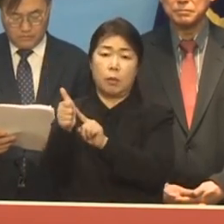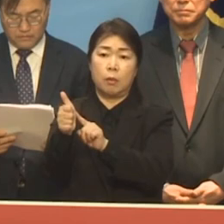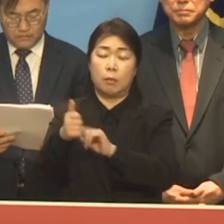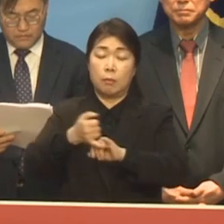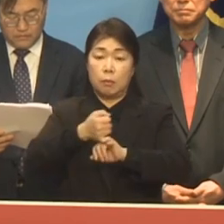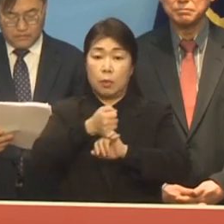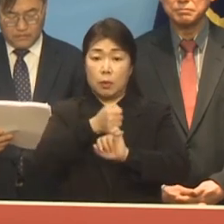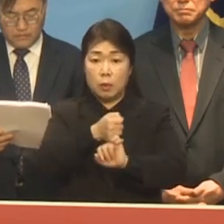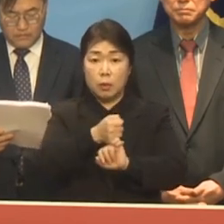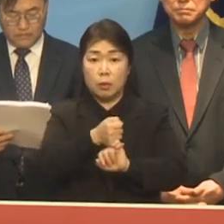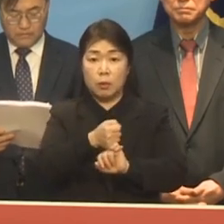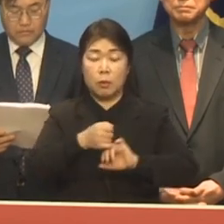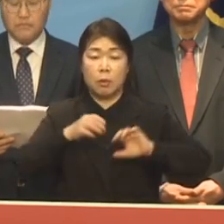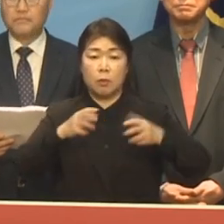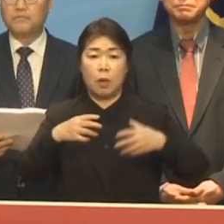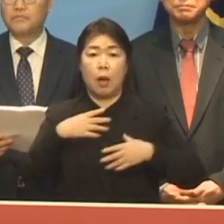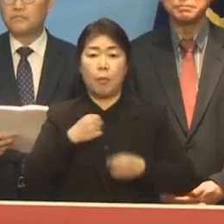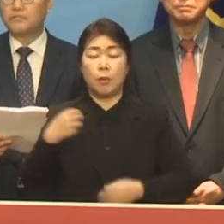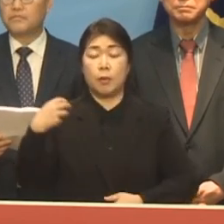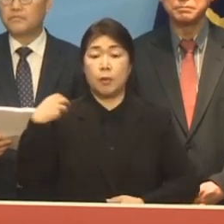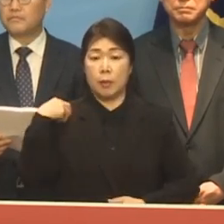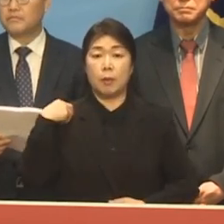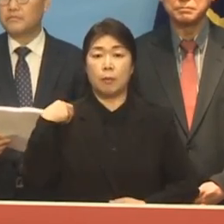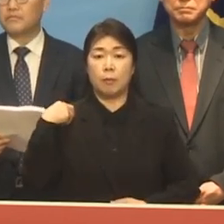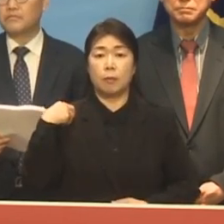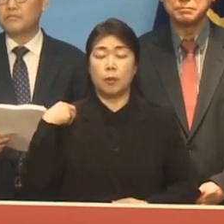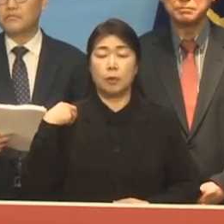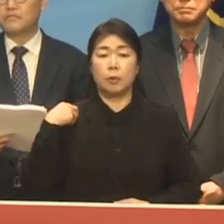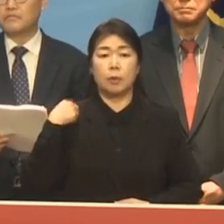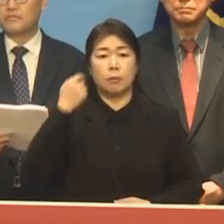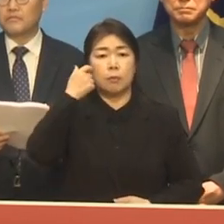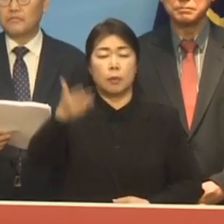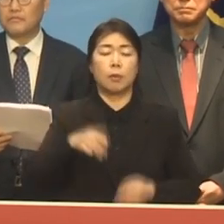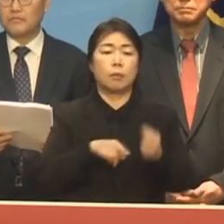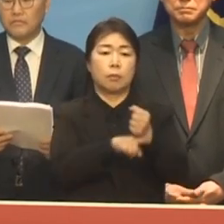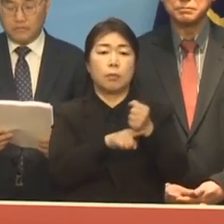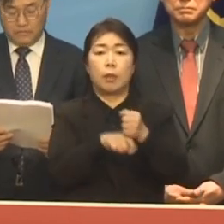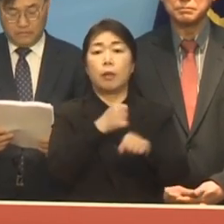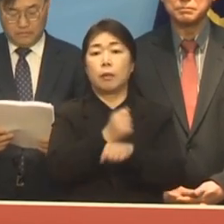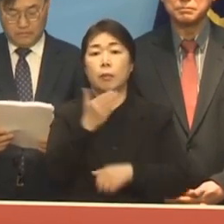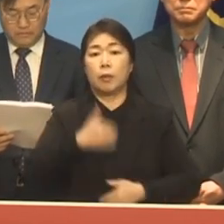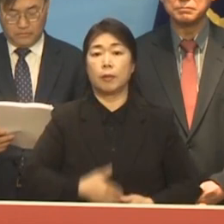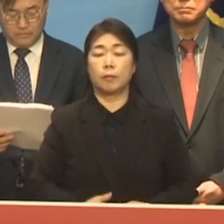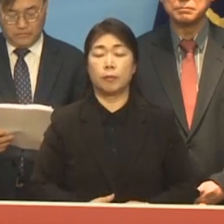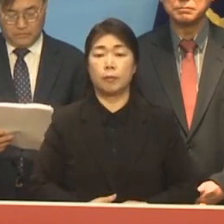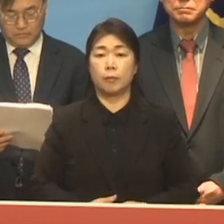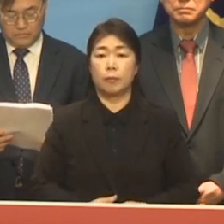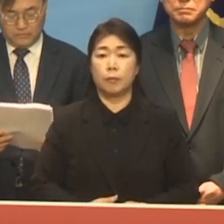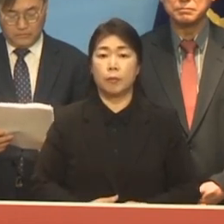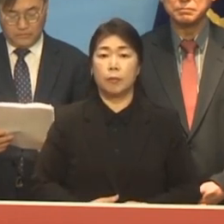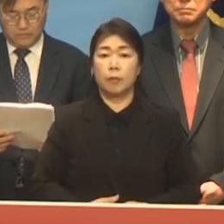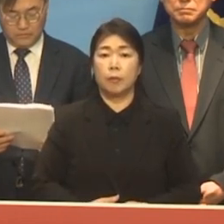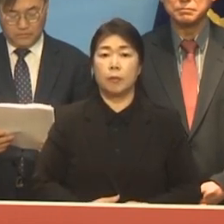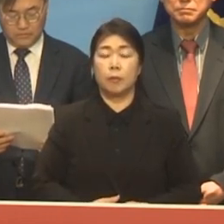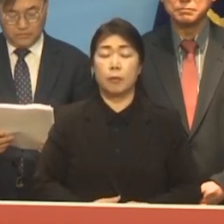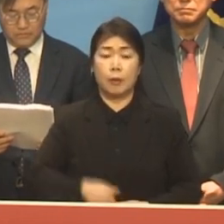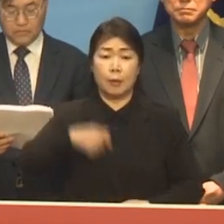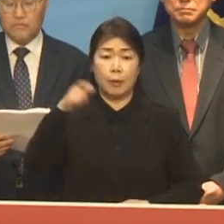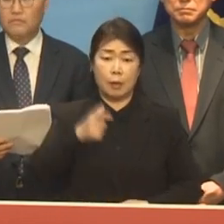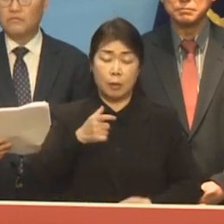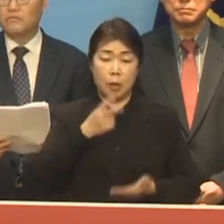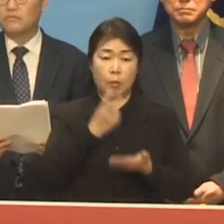반드시 국가 안보 책임을 물어야 하며 강력한 법적